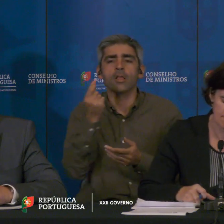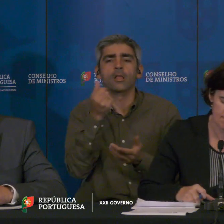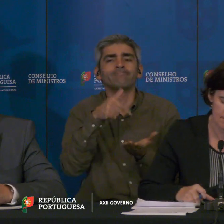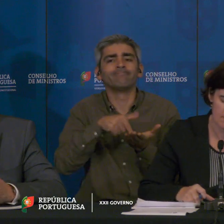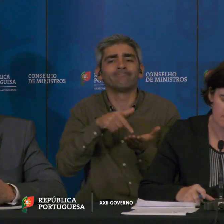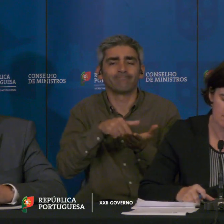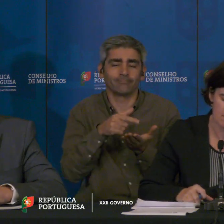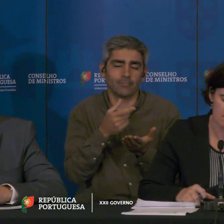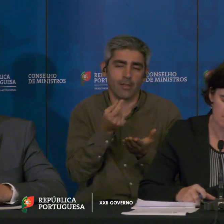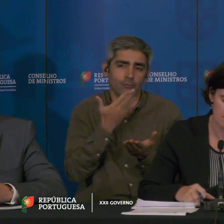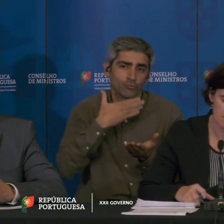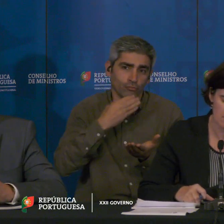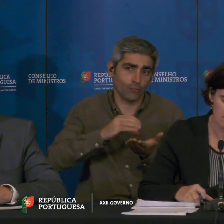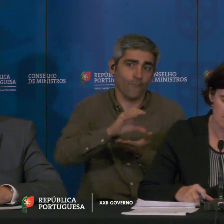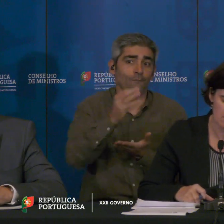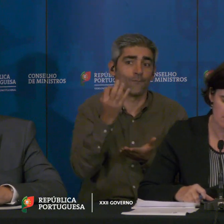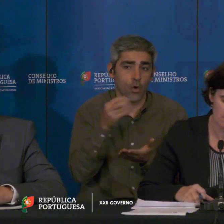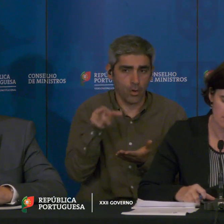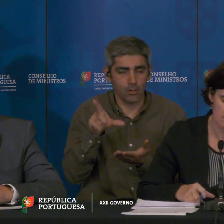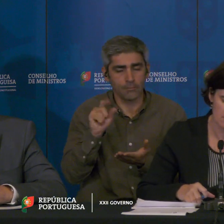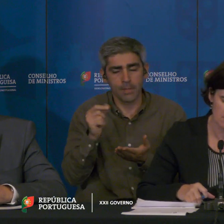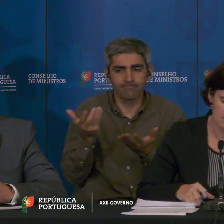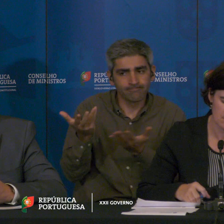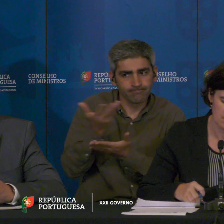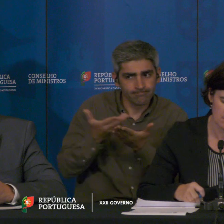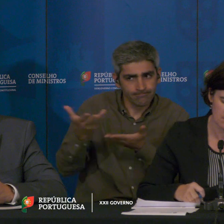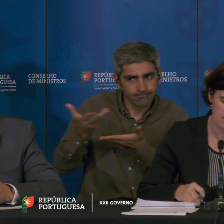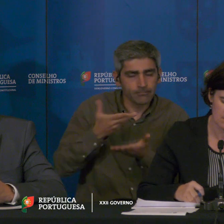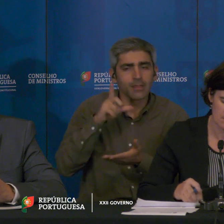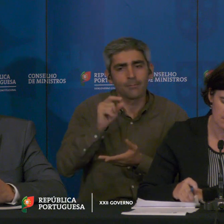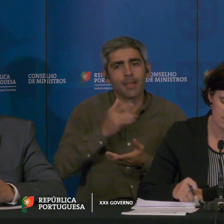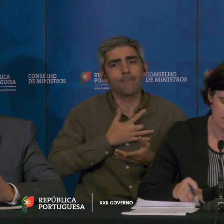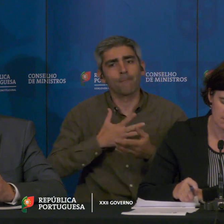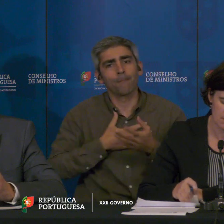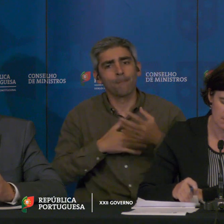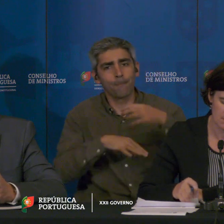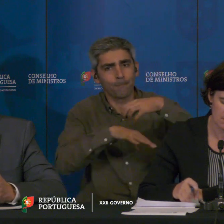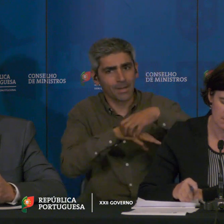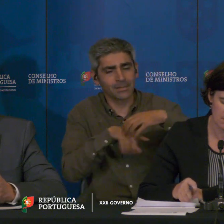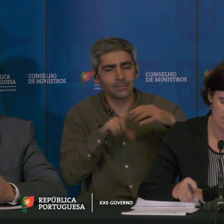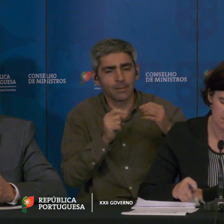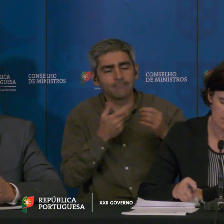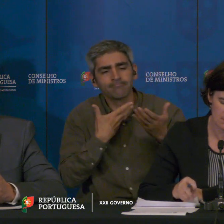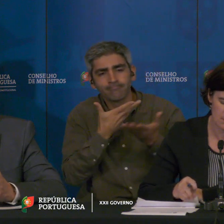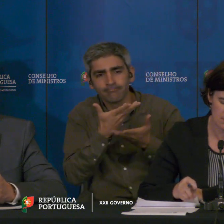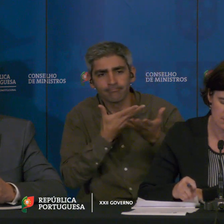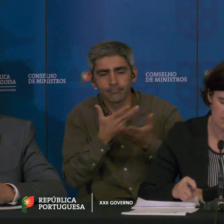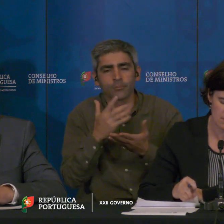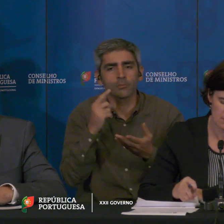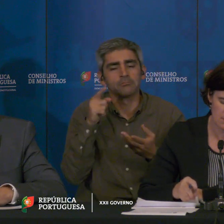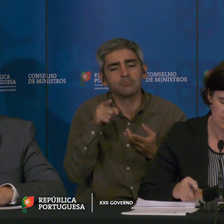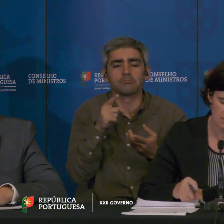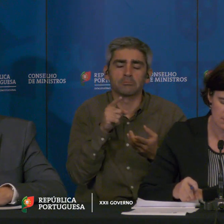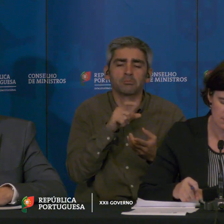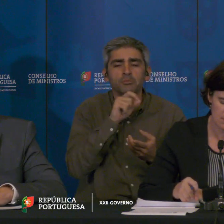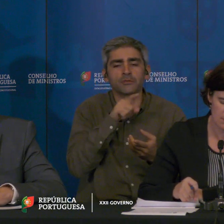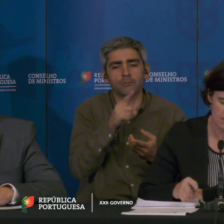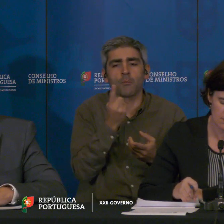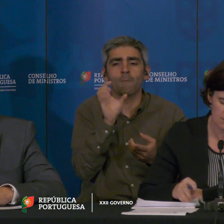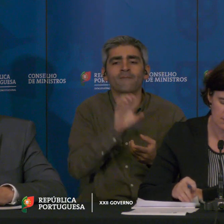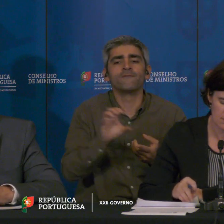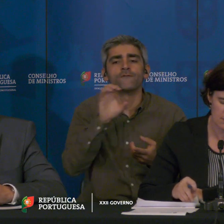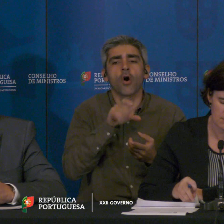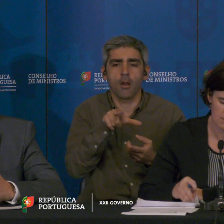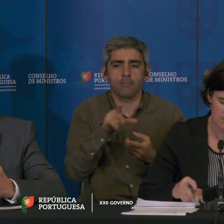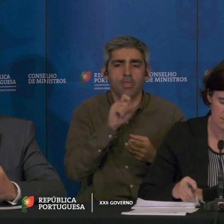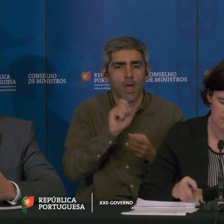foi previamente também discutida com a própria empresa, aparecendo como uma forma de solucionar um impasse